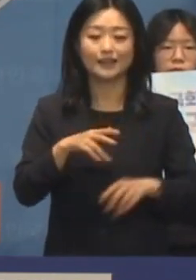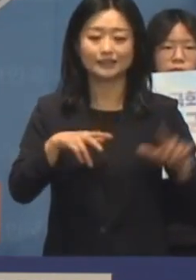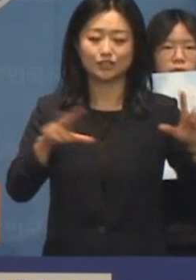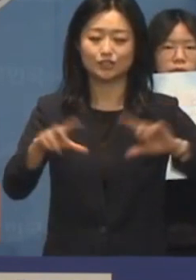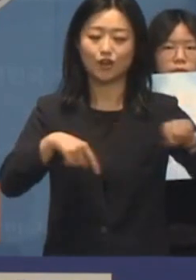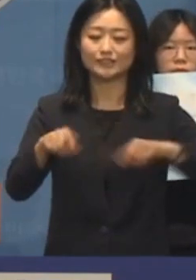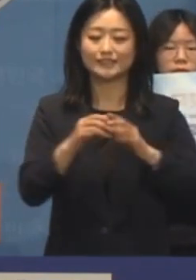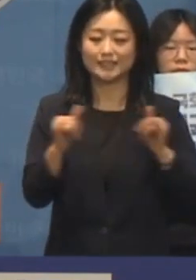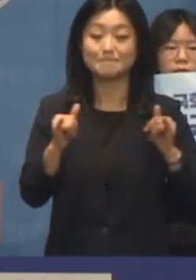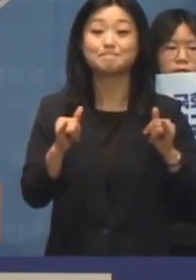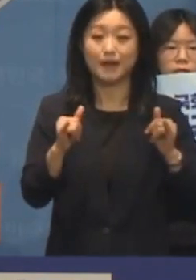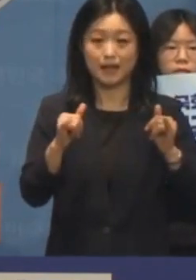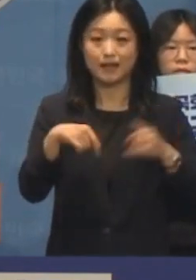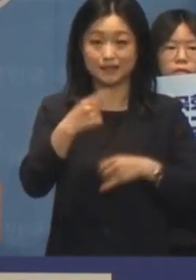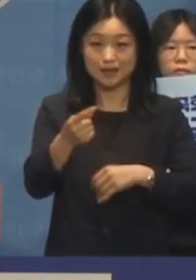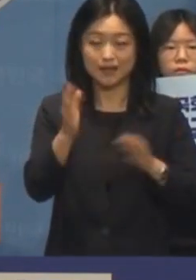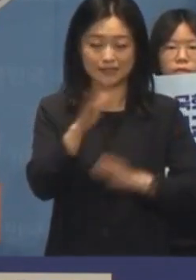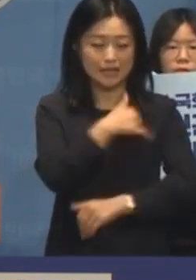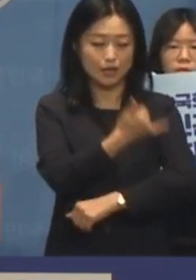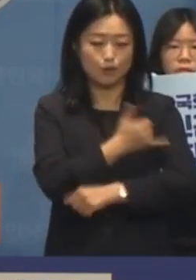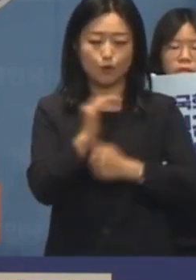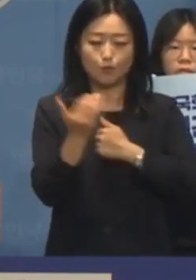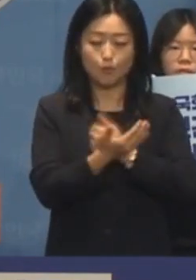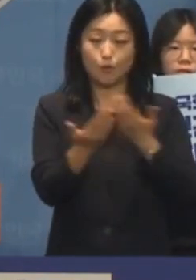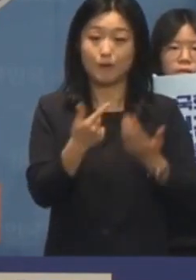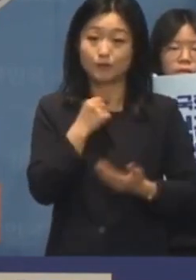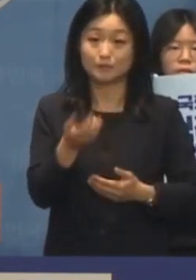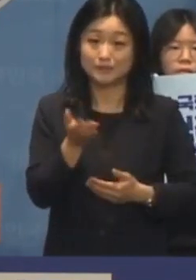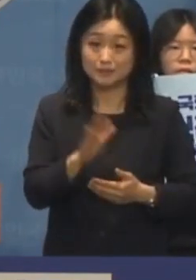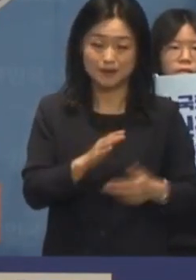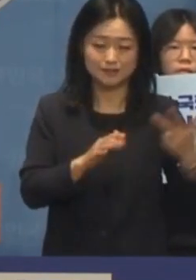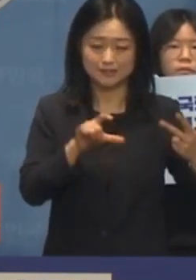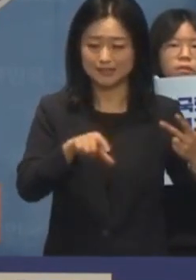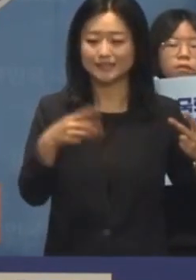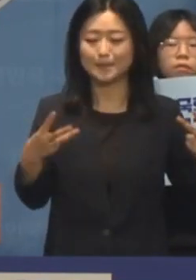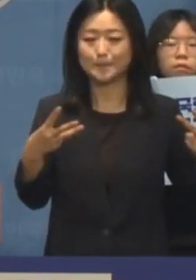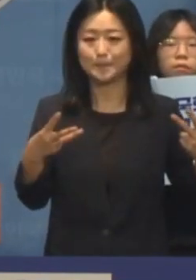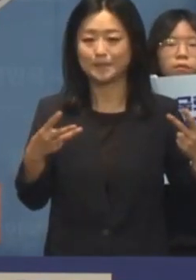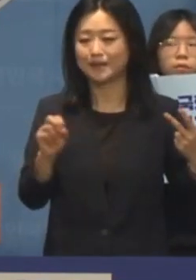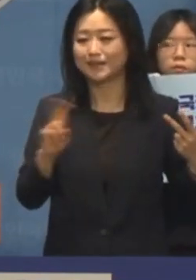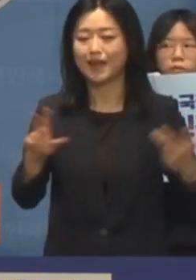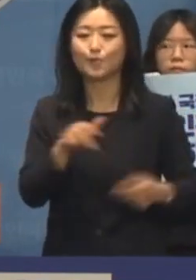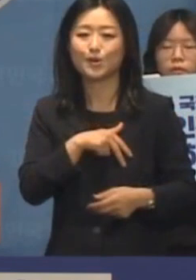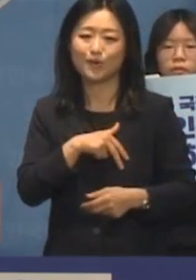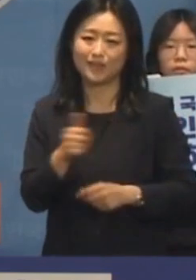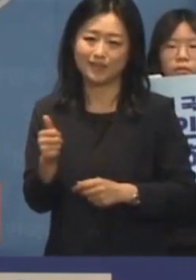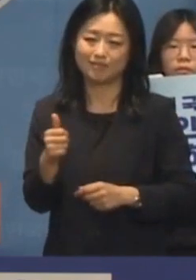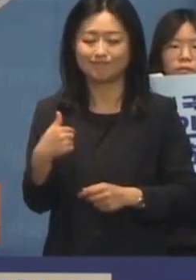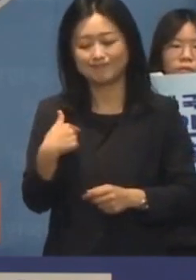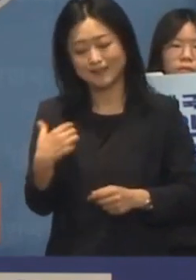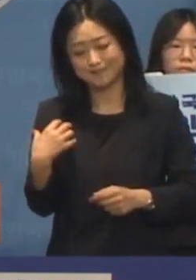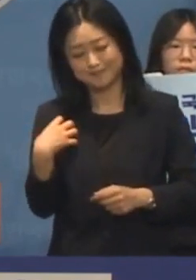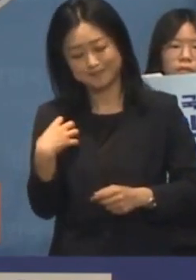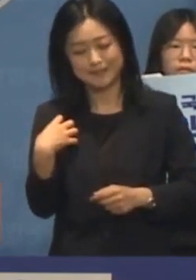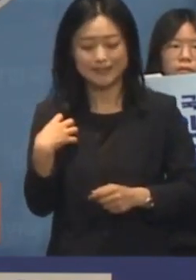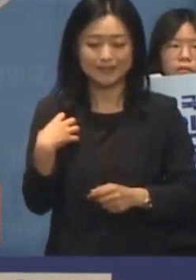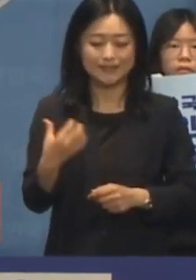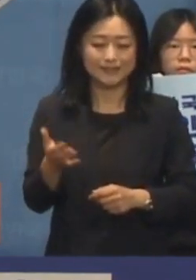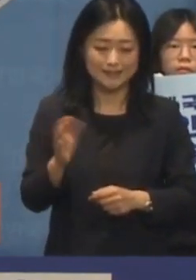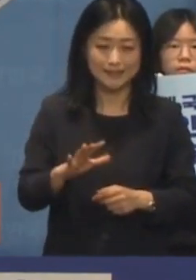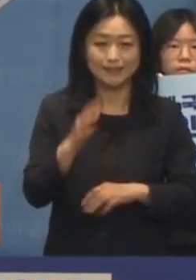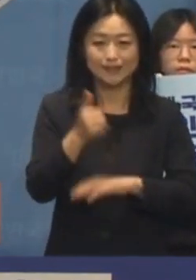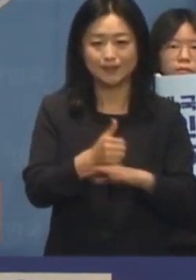학생 인권을 보장하고 싶었지만 7대3의 서울시의회 구도에서 야당 의원으로서 무기력한 현실을 마주해야